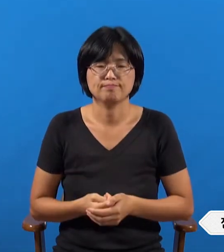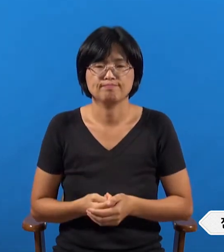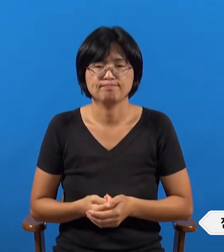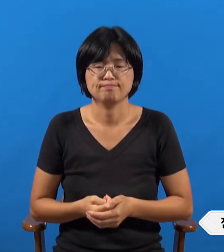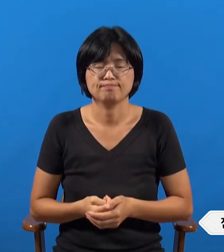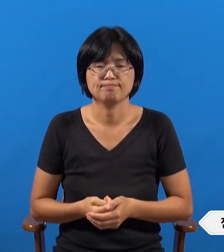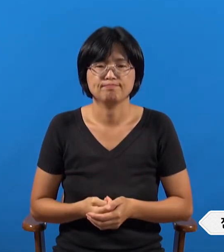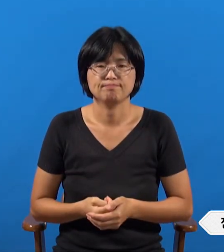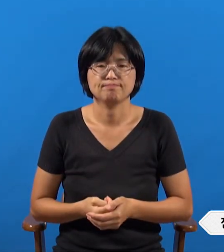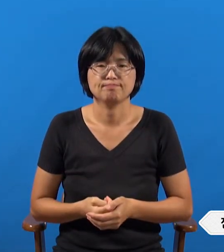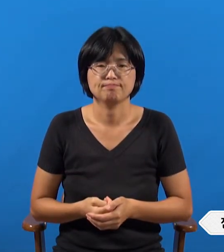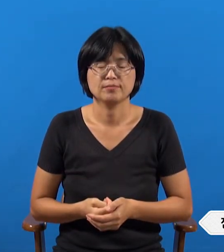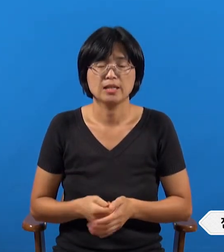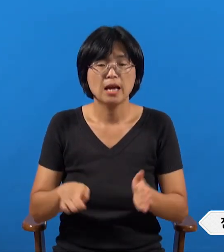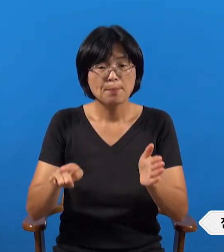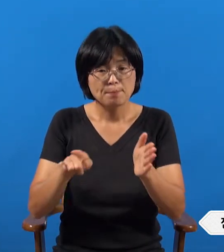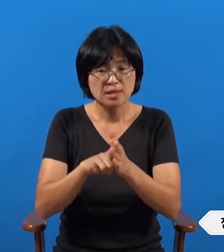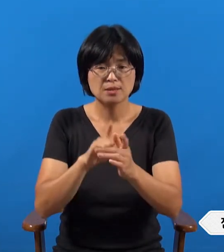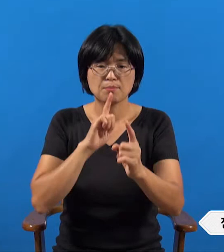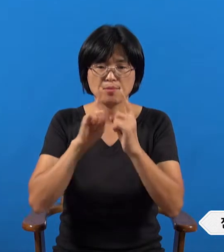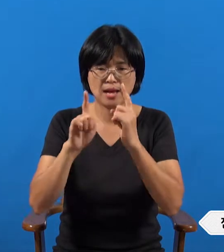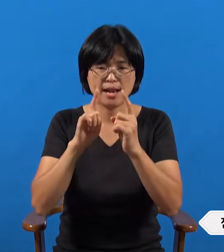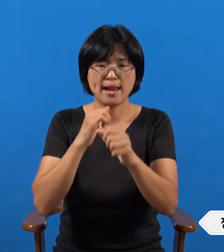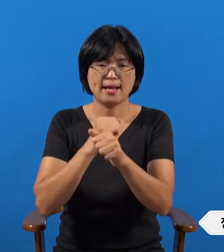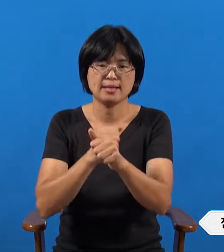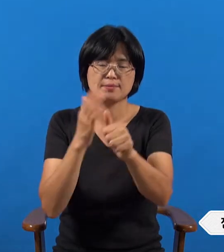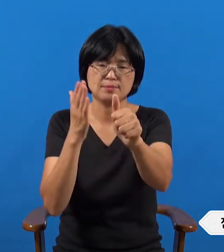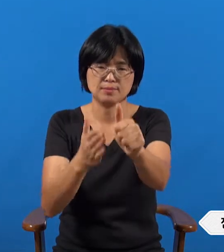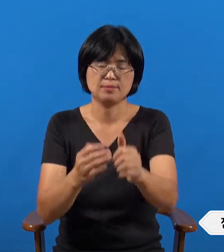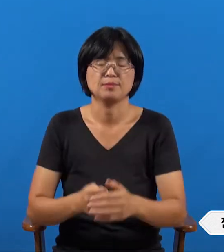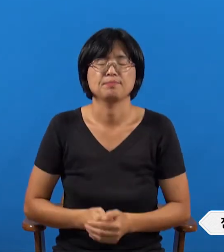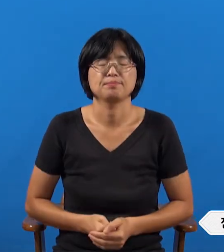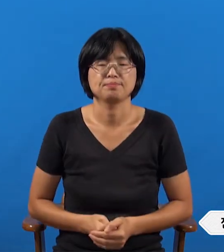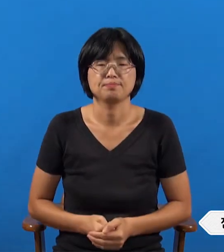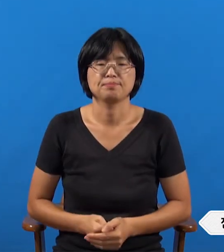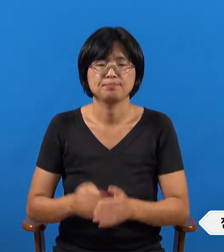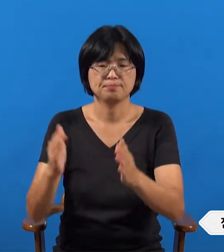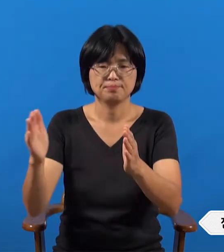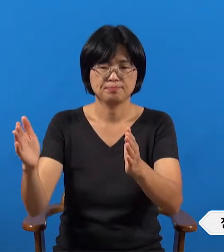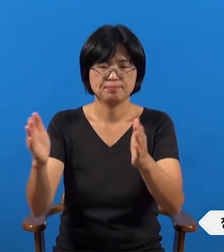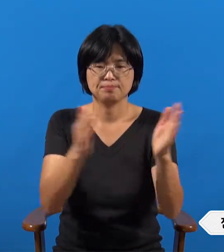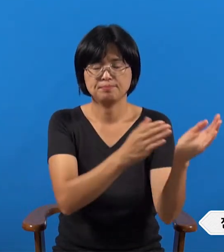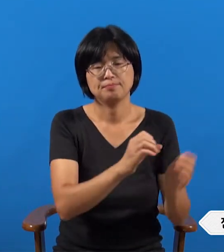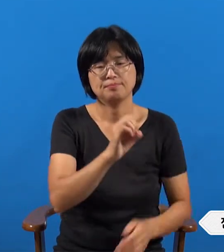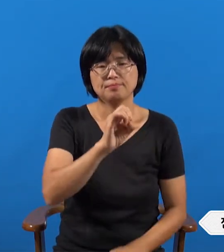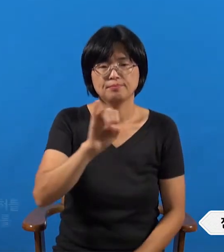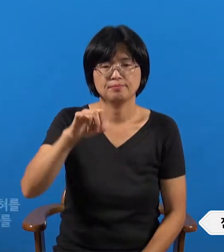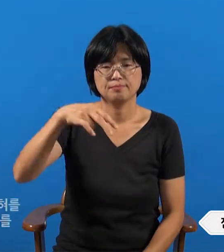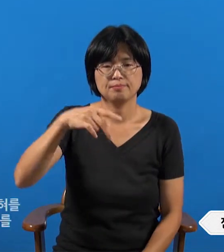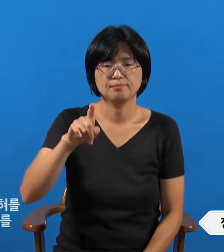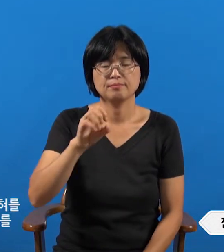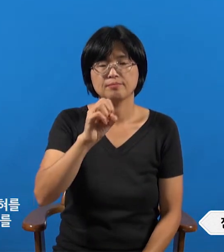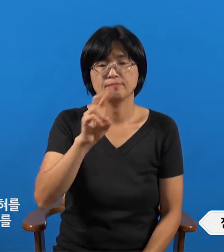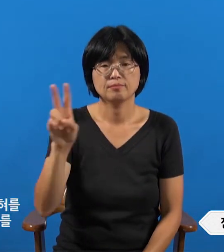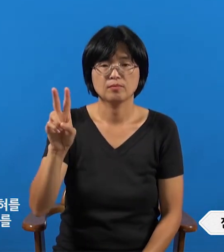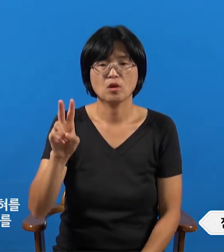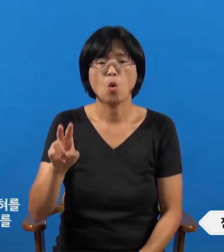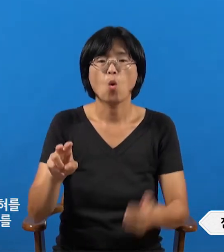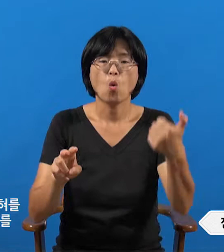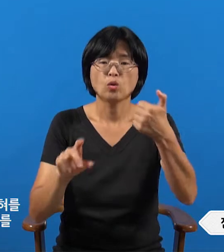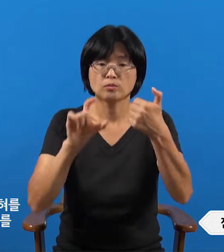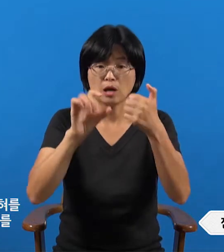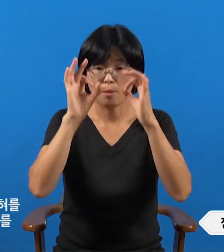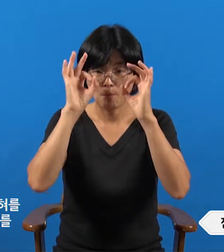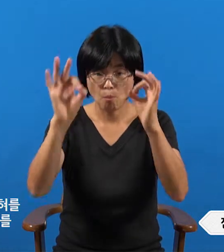갖게 됩니다. 믿음의 말을 하라. 이사야 50장에 보면 이사야가